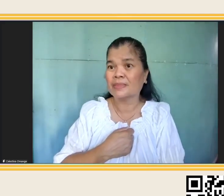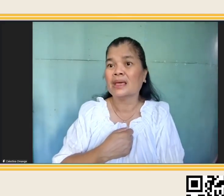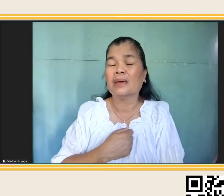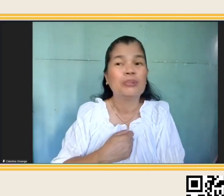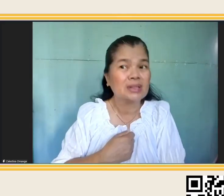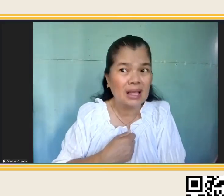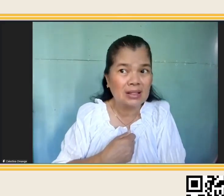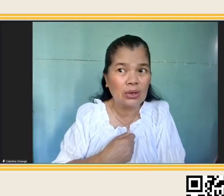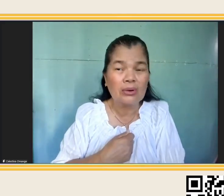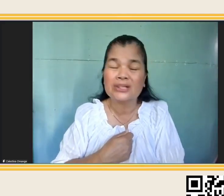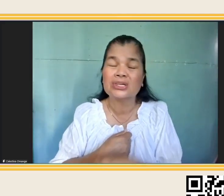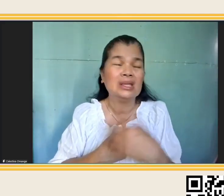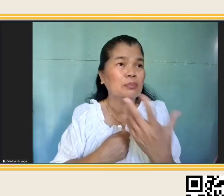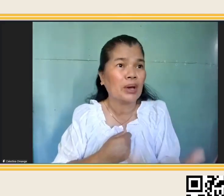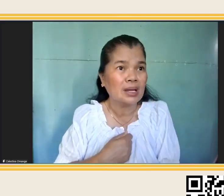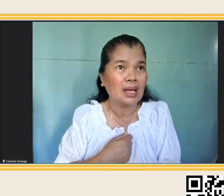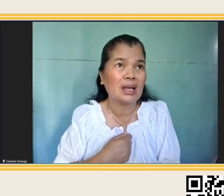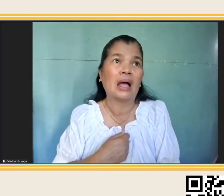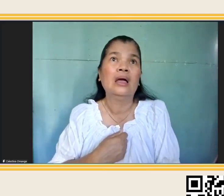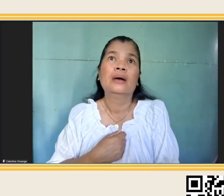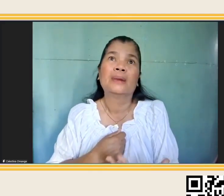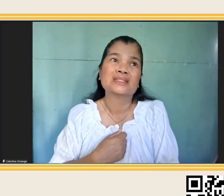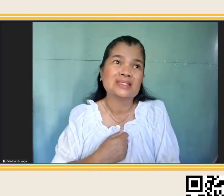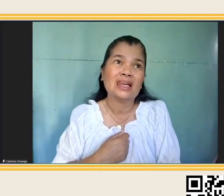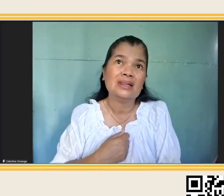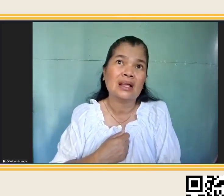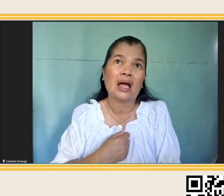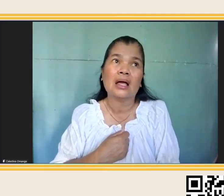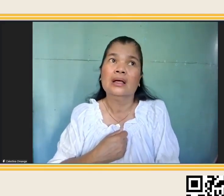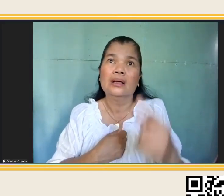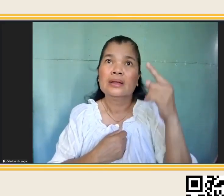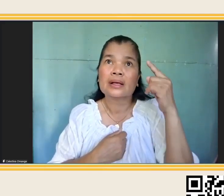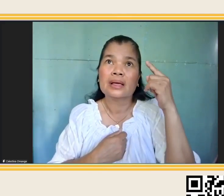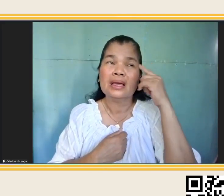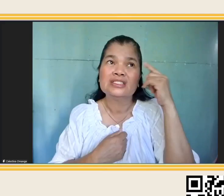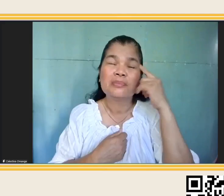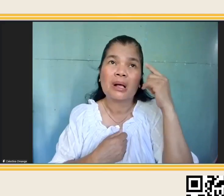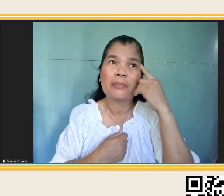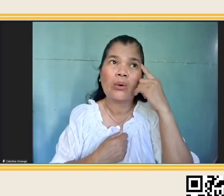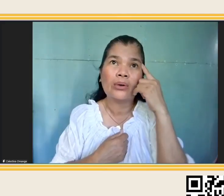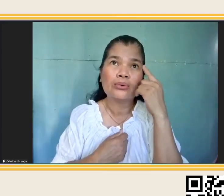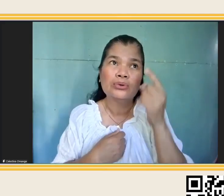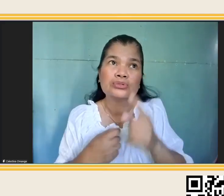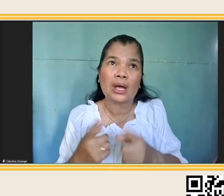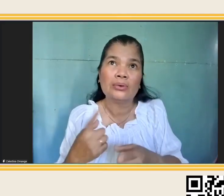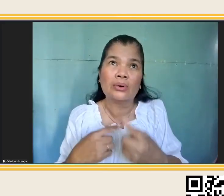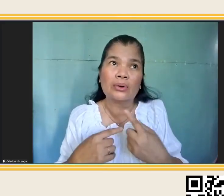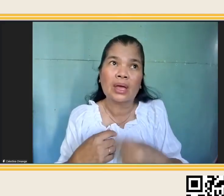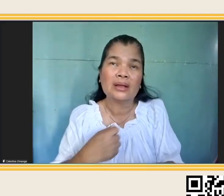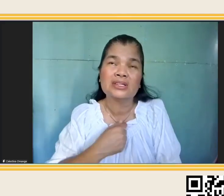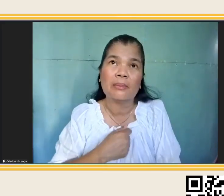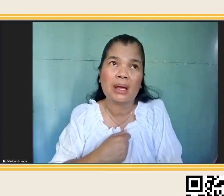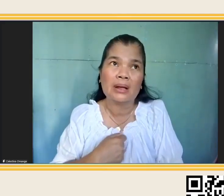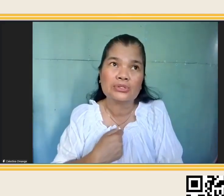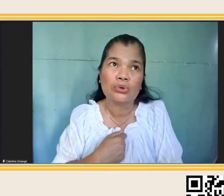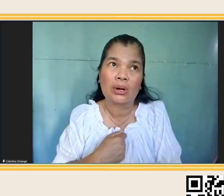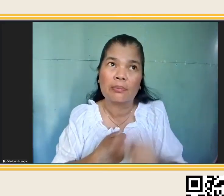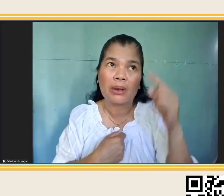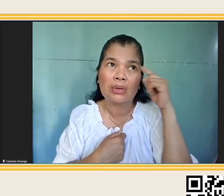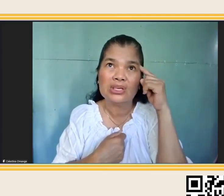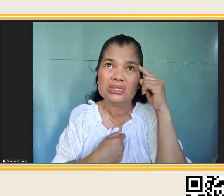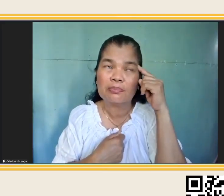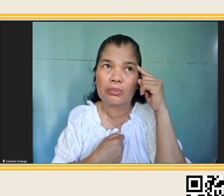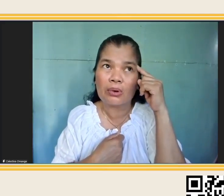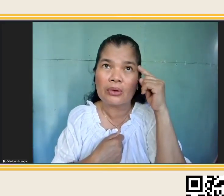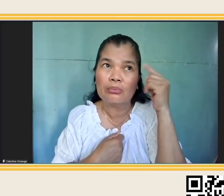pagsasign. Importante yun kasi hindi pwede na magsasign ka na, nag-iisip ka pa kung ano yung sign nun, kaya nagsabi ka na ng sorry,